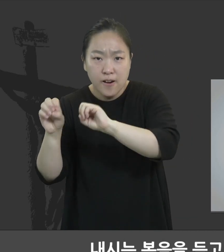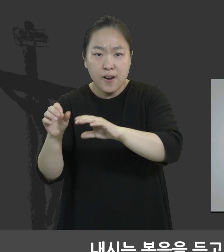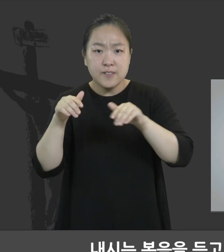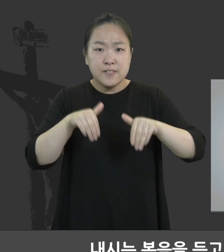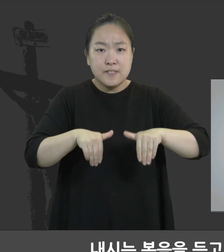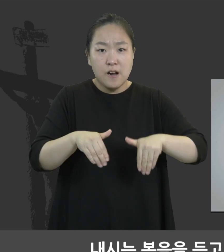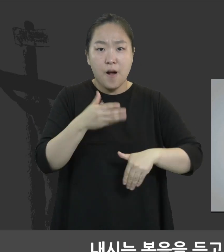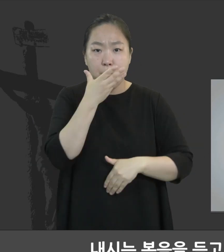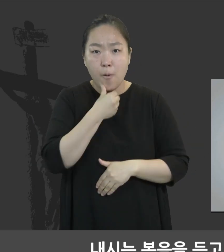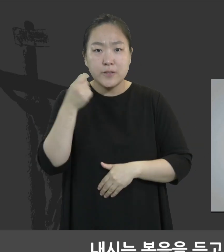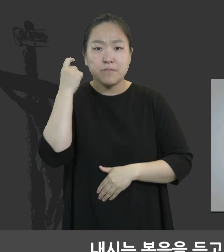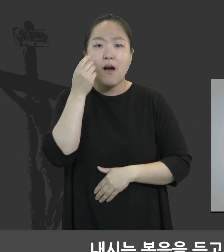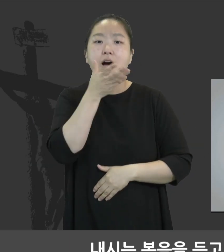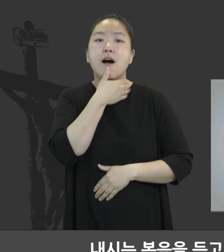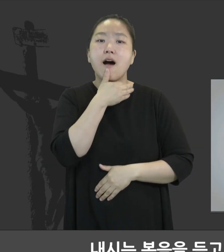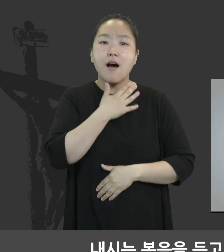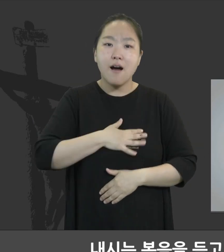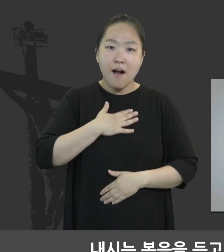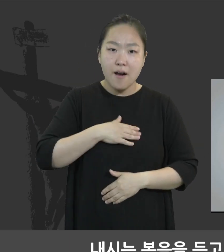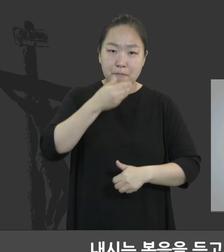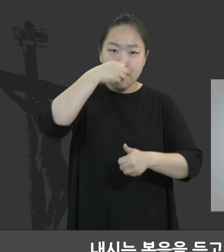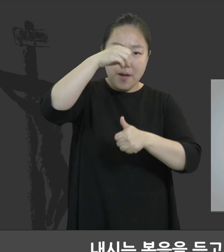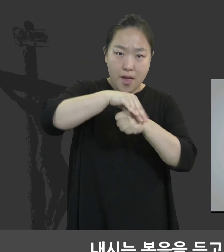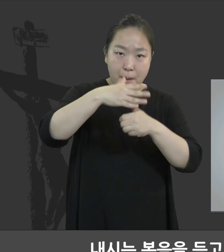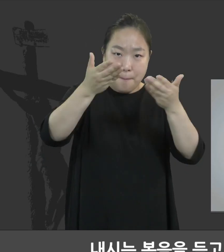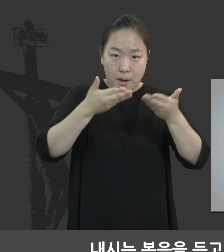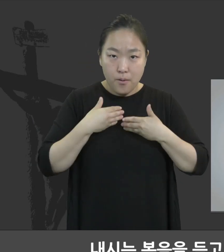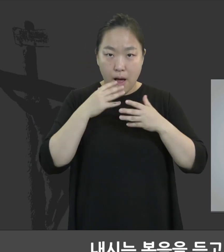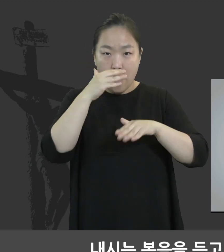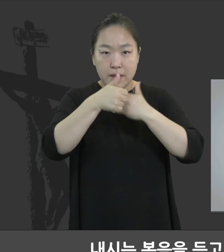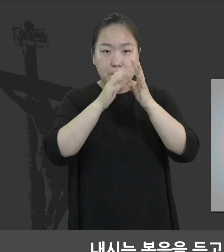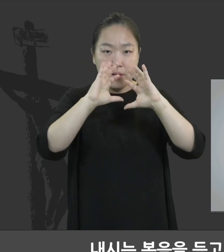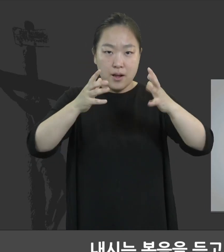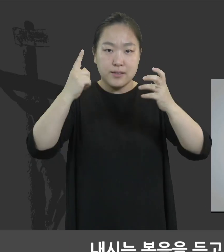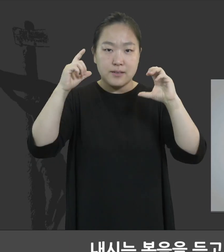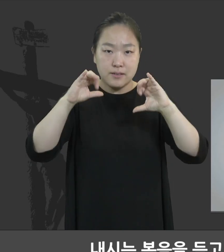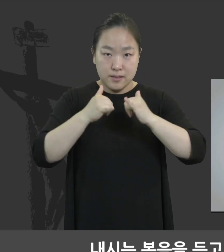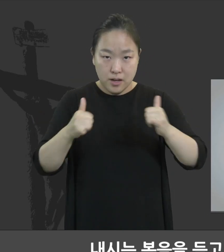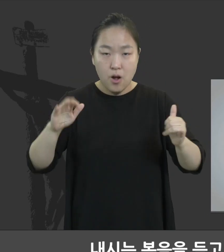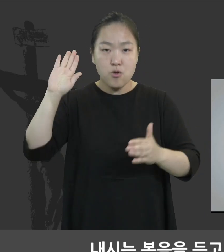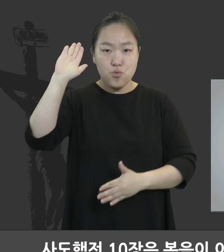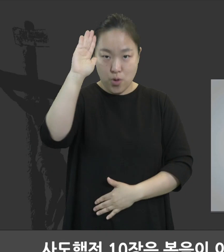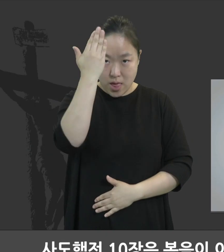내시는 복음을 듣고 세례를 받아 하나님의 백성 안으로 들어오게 되지요.